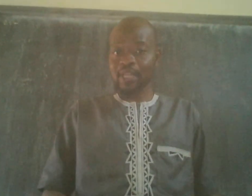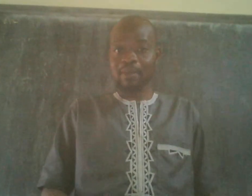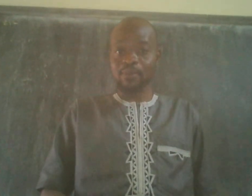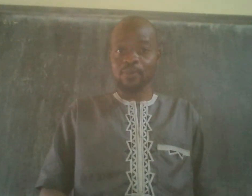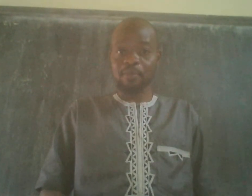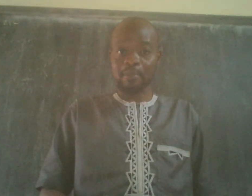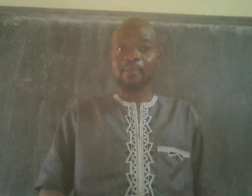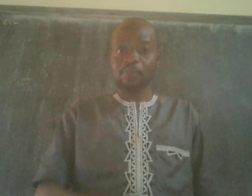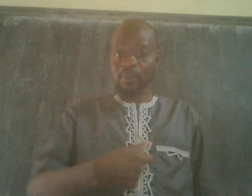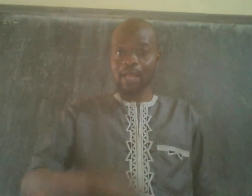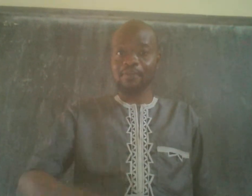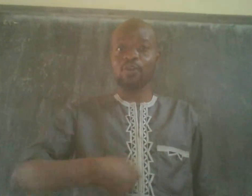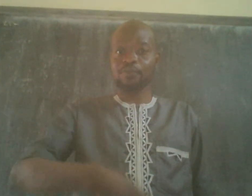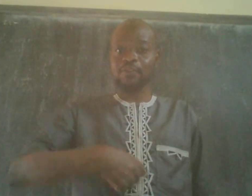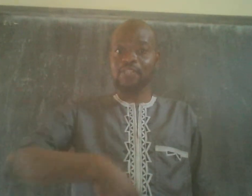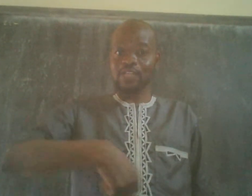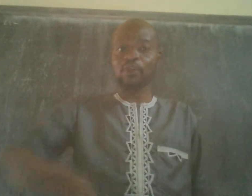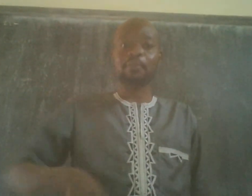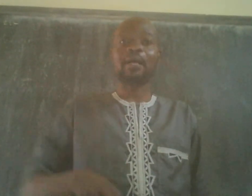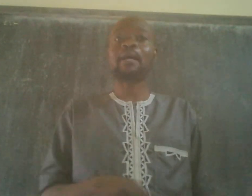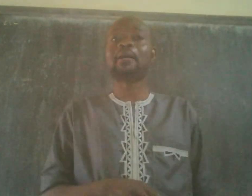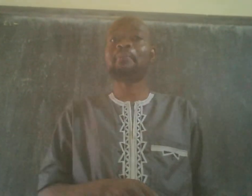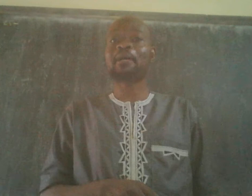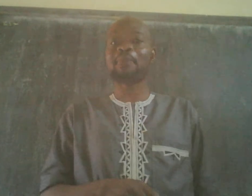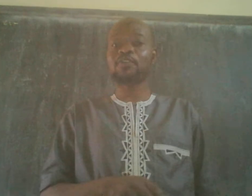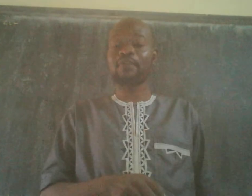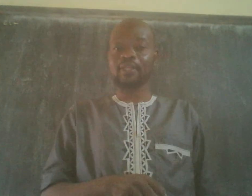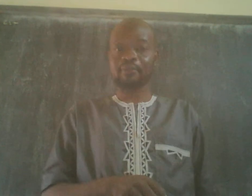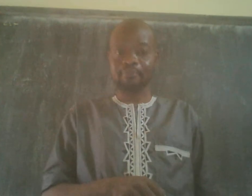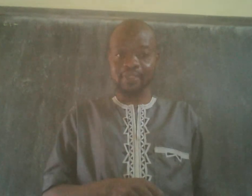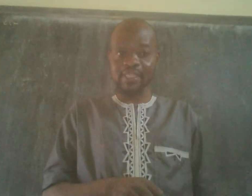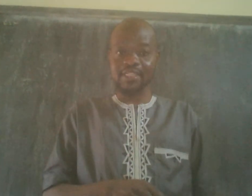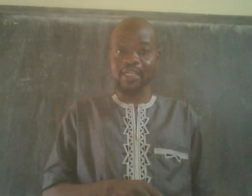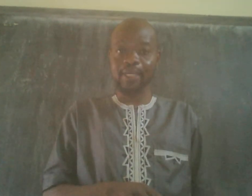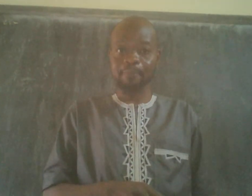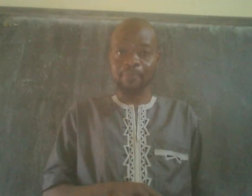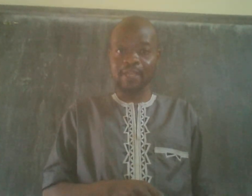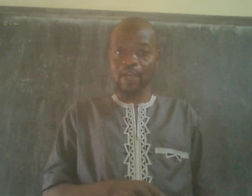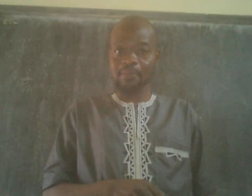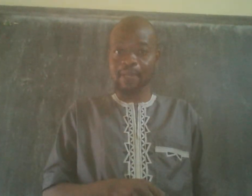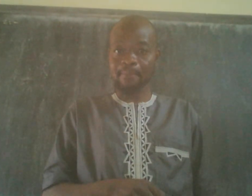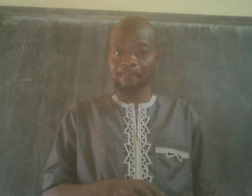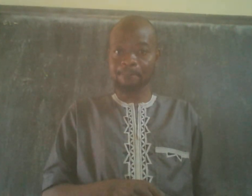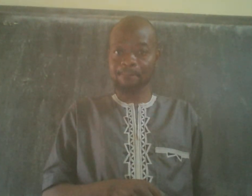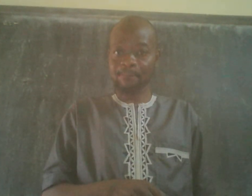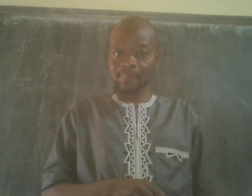De la mère du bébé. Afin que le fœtus ne sort pas seulement déchiré. C'est comme ça.